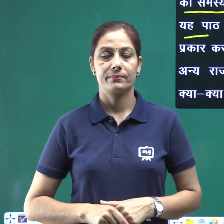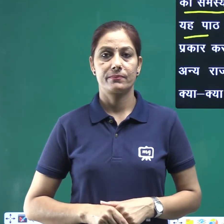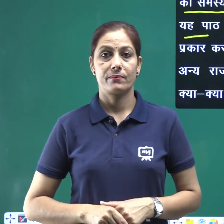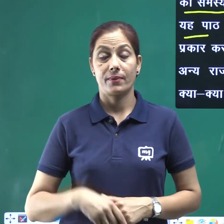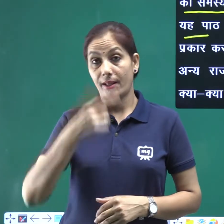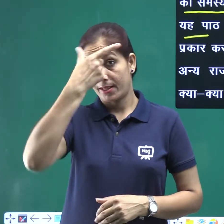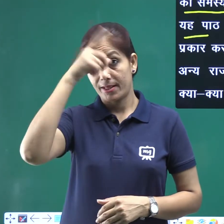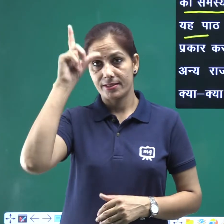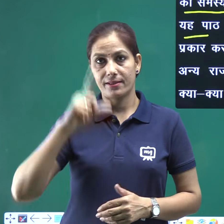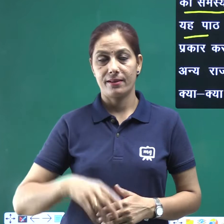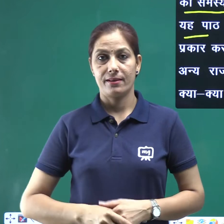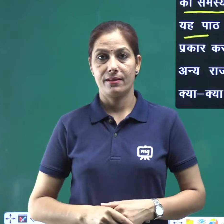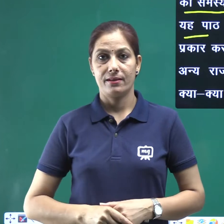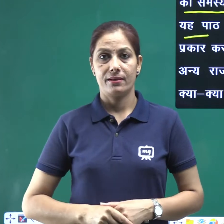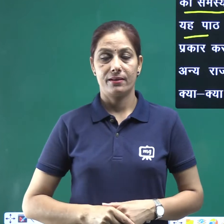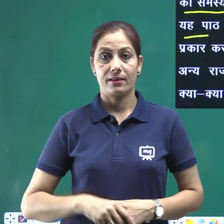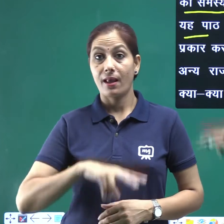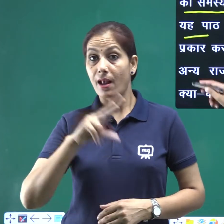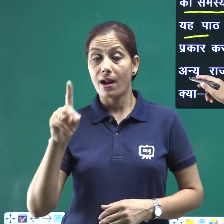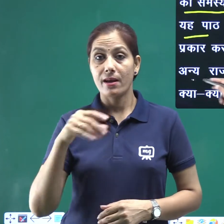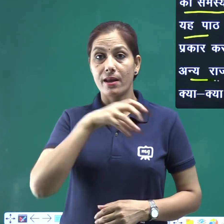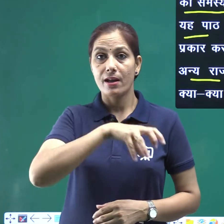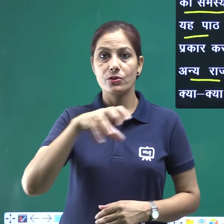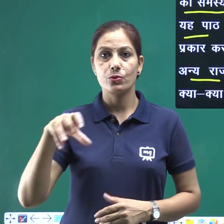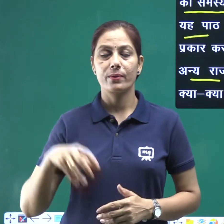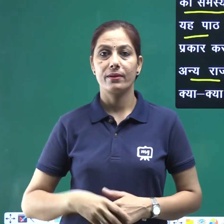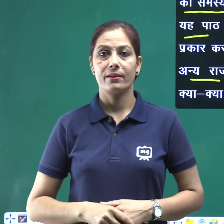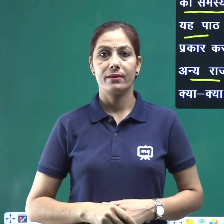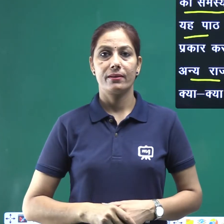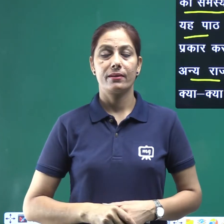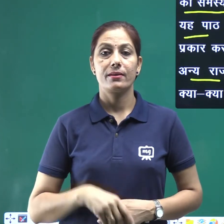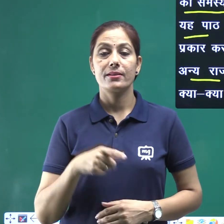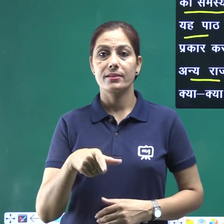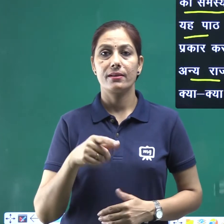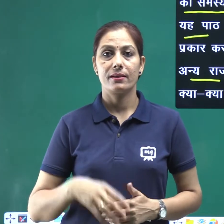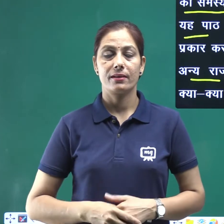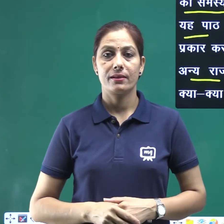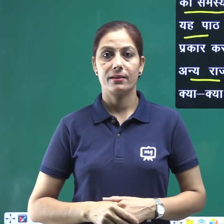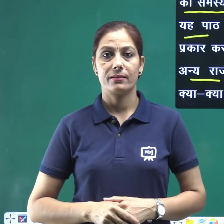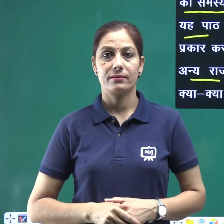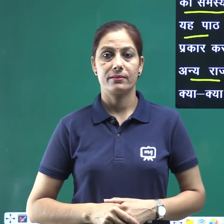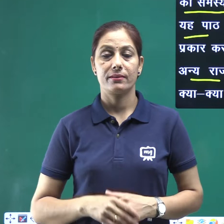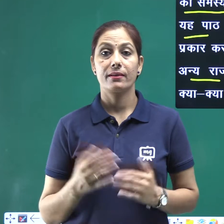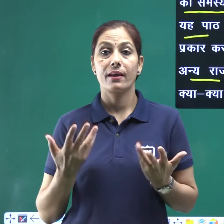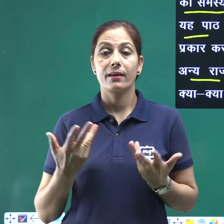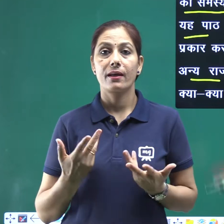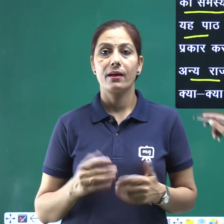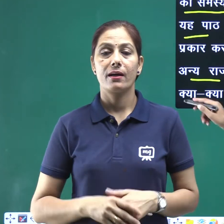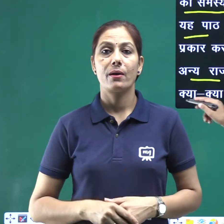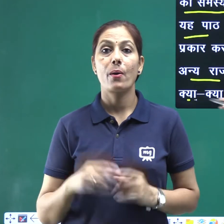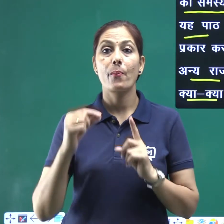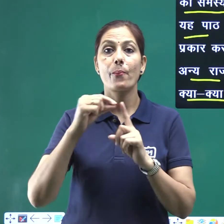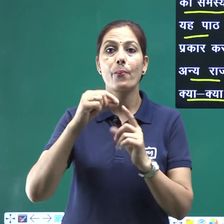देश के अन्य राज्यों में इसके लिए क्या क्या उपाय हो रहे